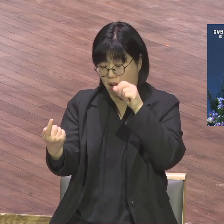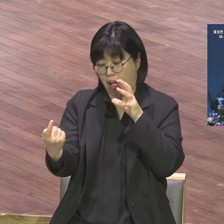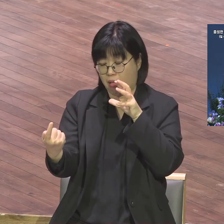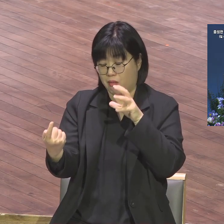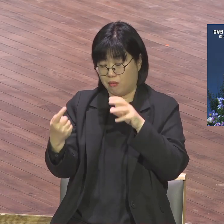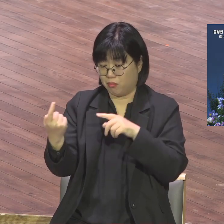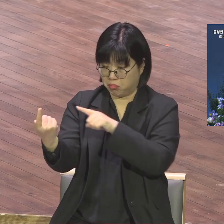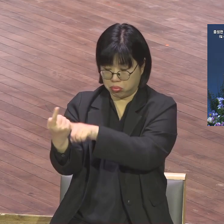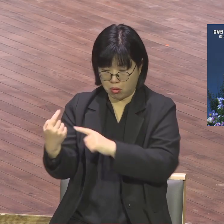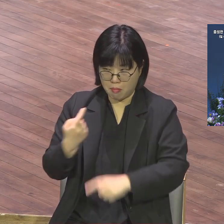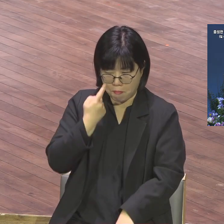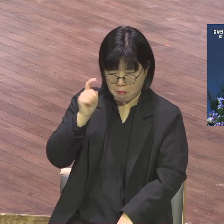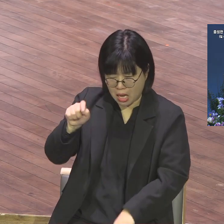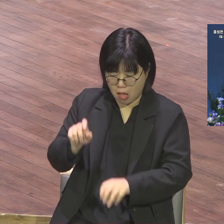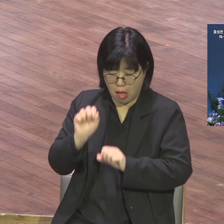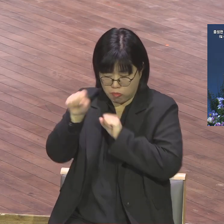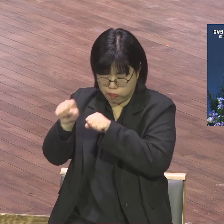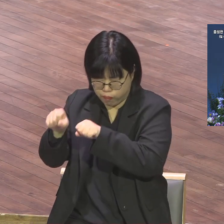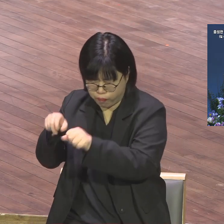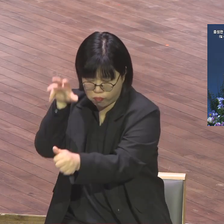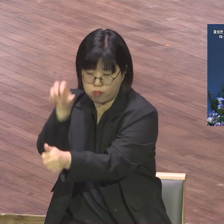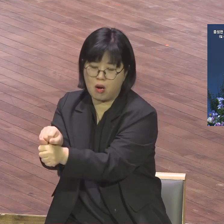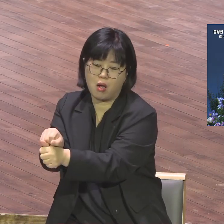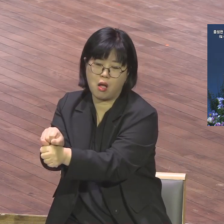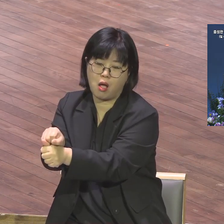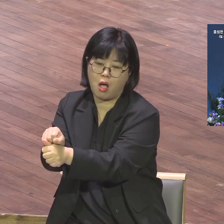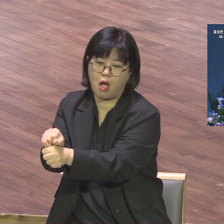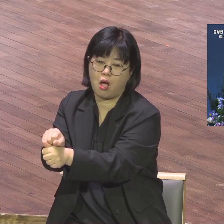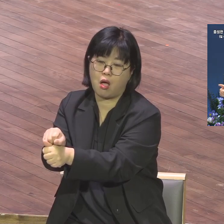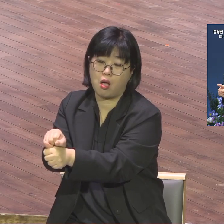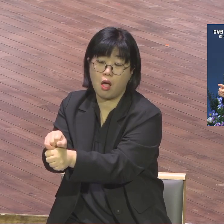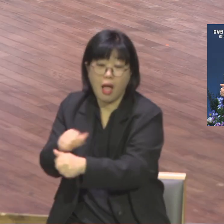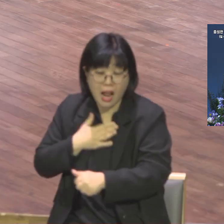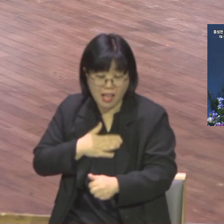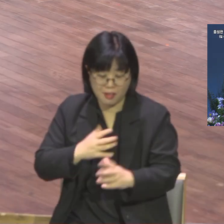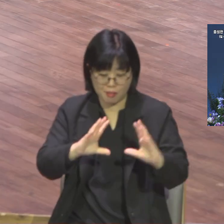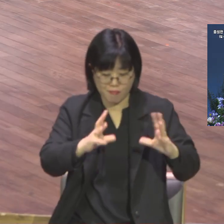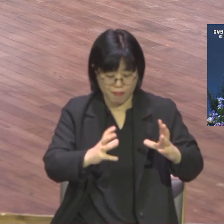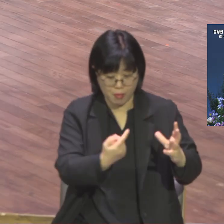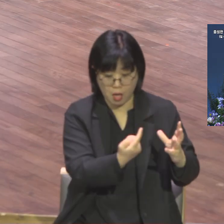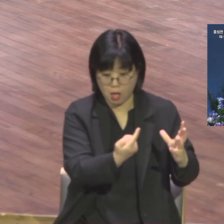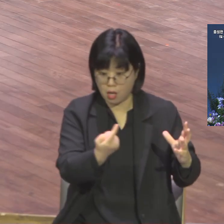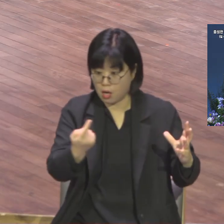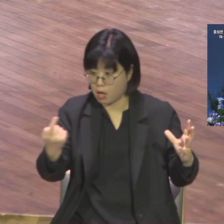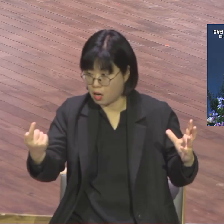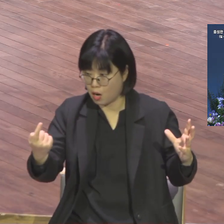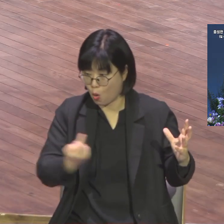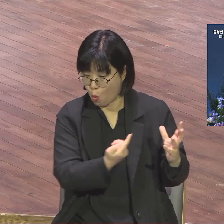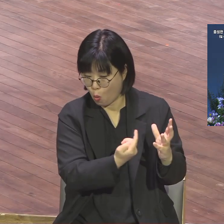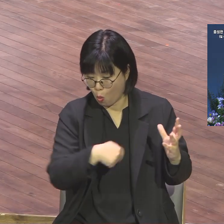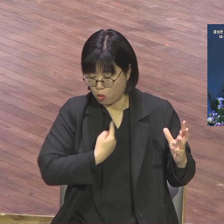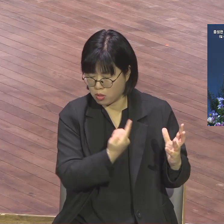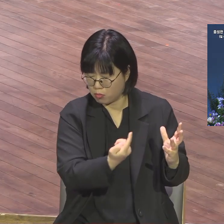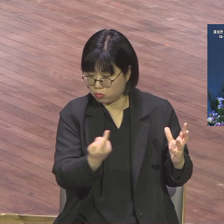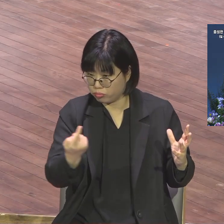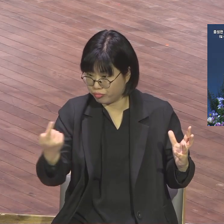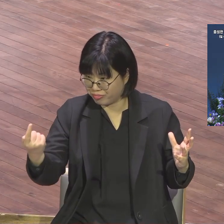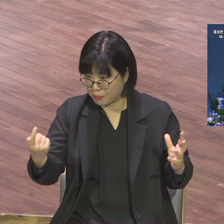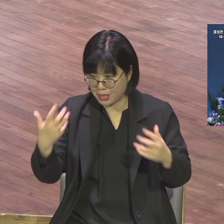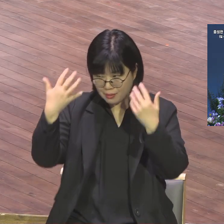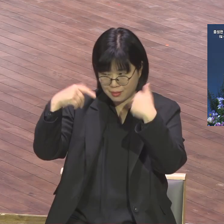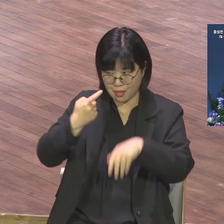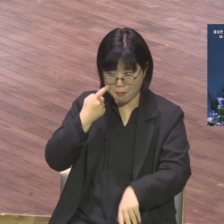복음 공동체에 있다가 멀어져 가는 사람, 멀어진 사람, 이 사단